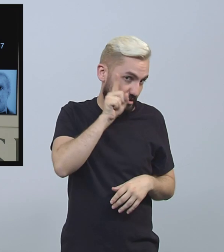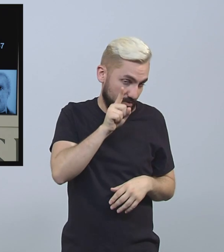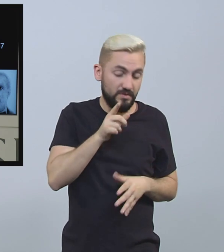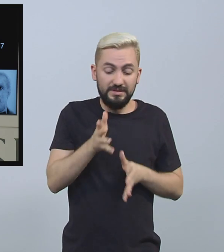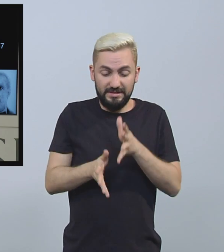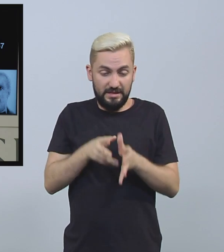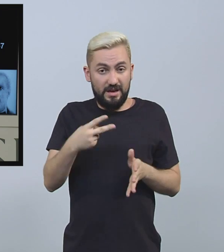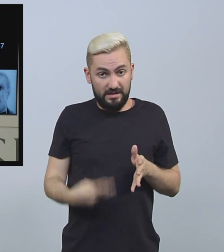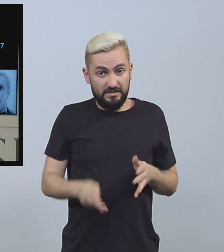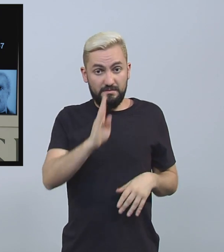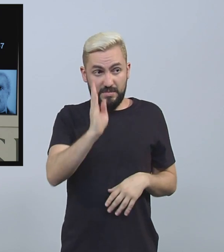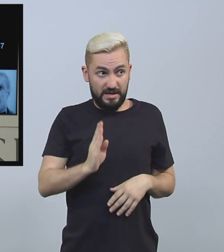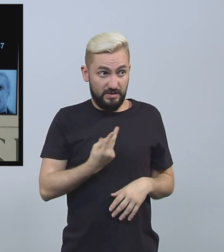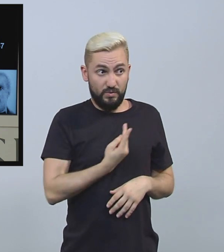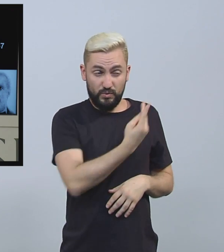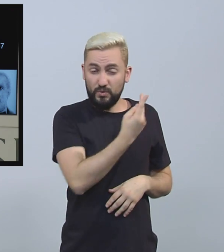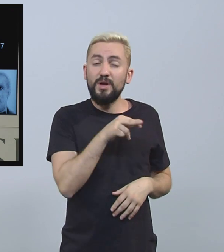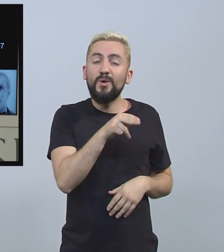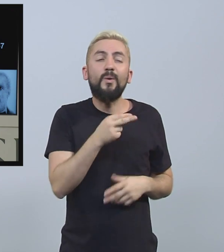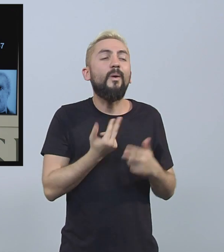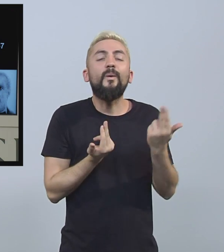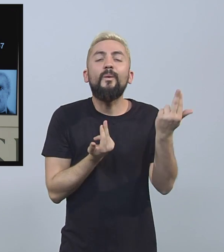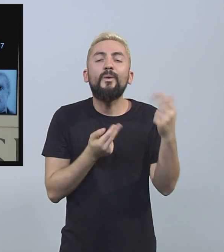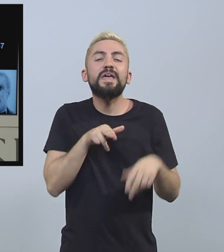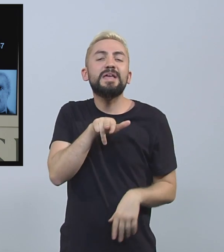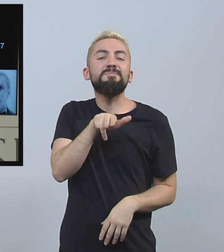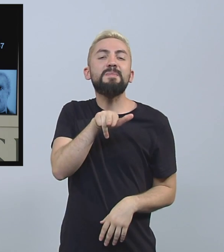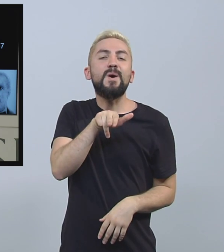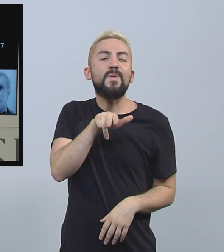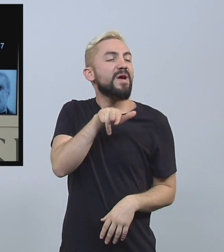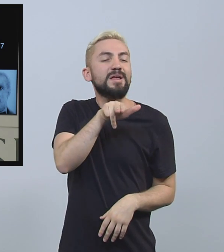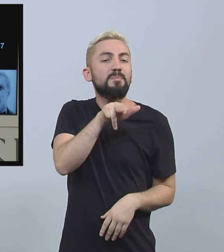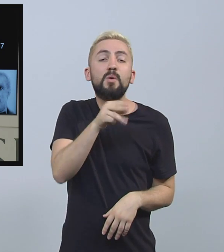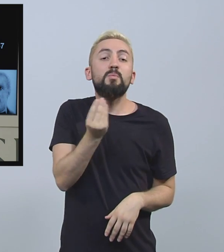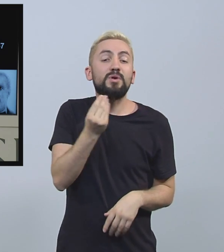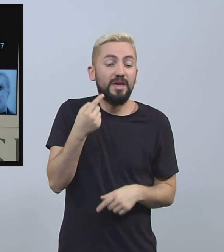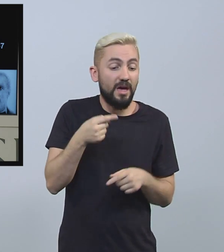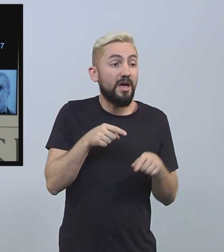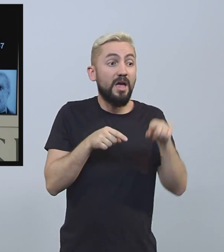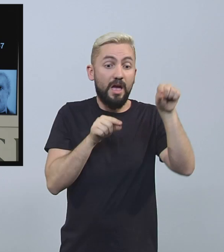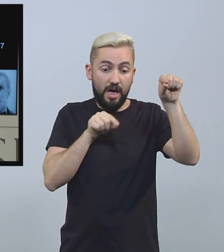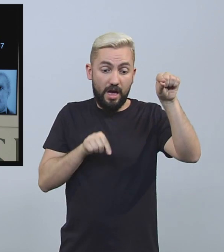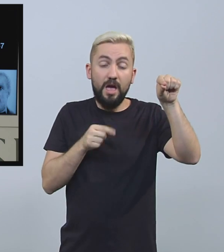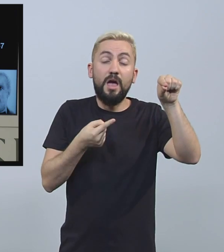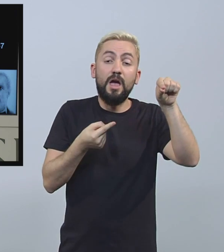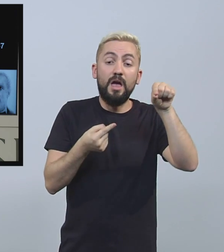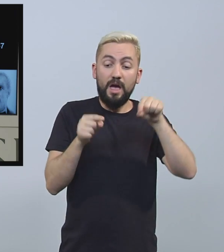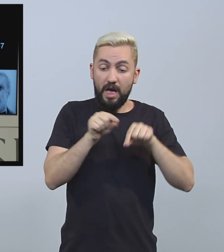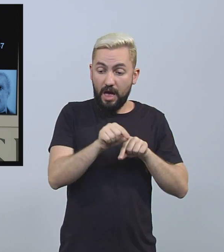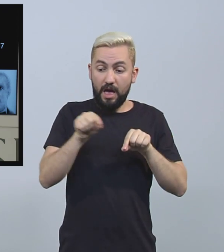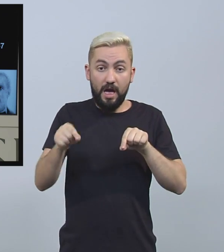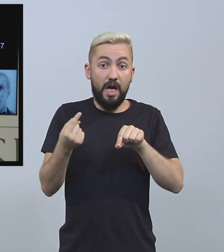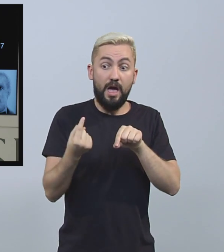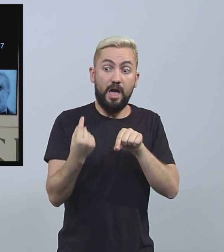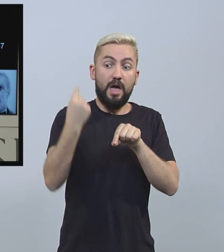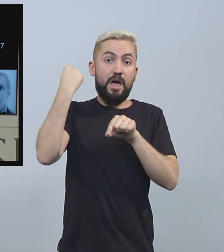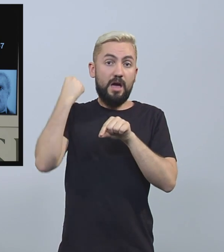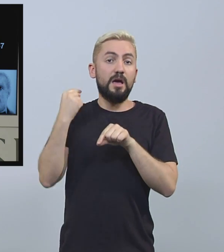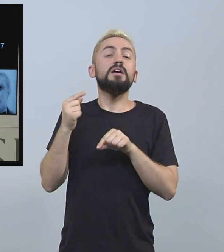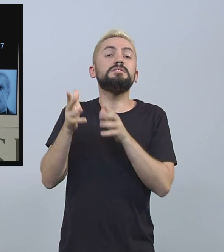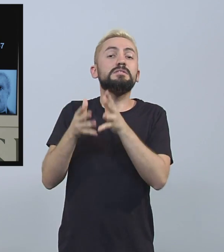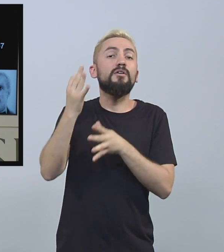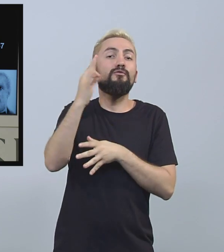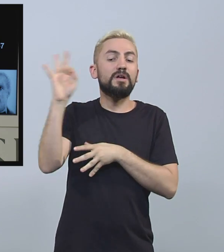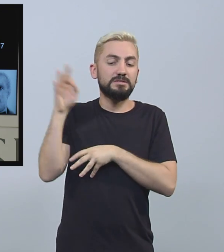brasileira são línguas irmãs, porque ambas foram influenciadas pela língua de sinais francesa.